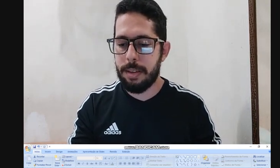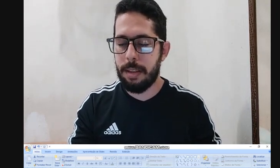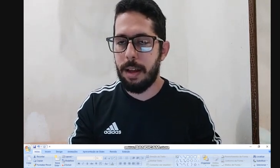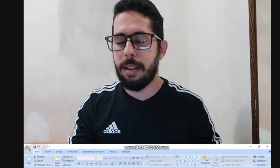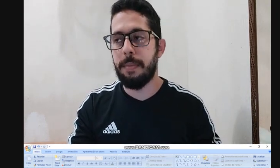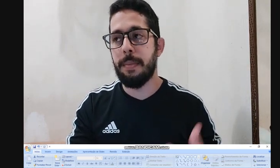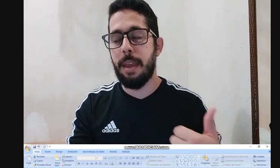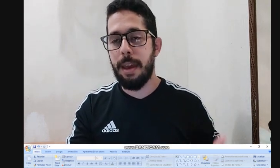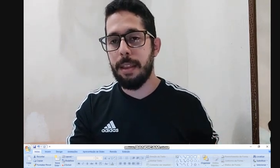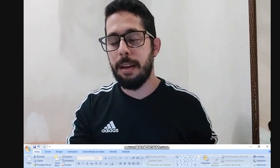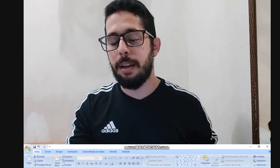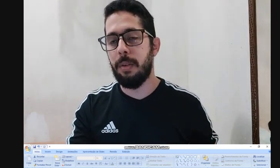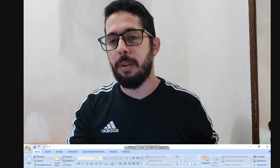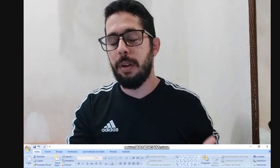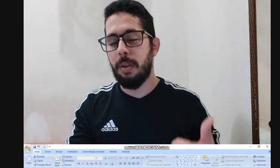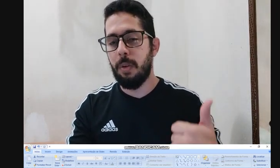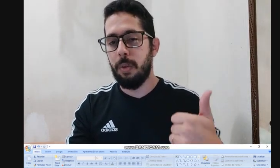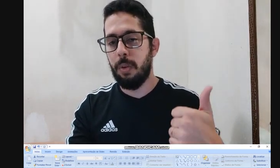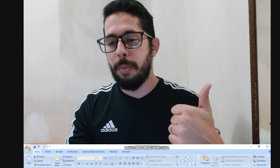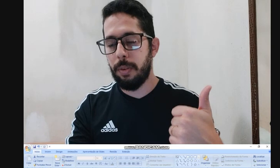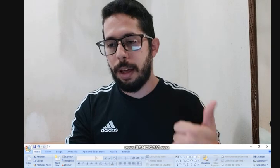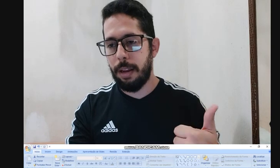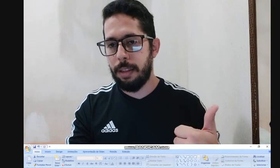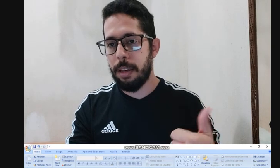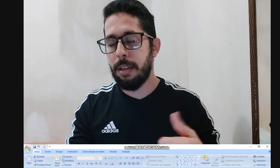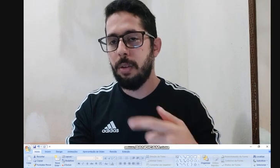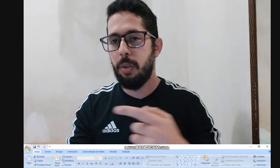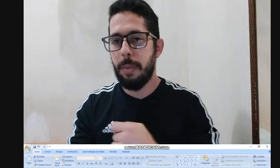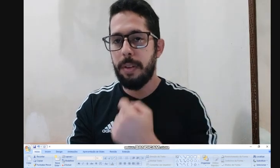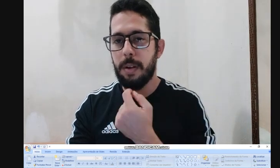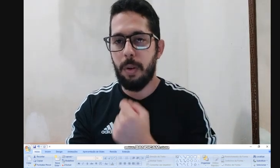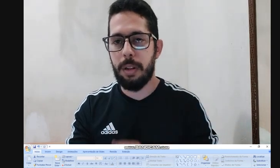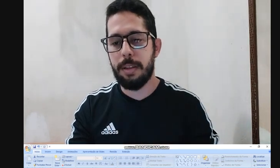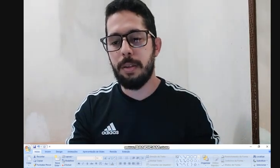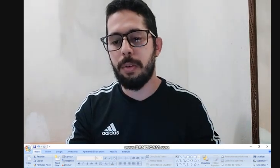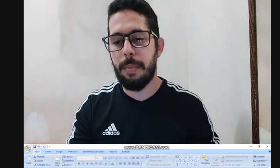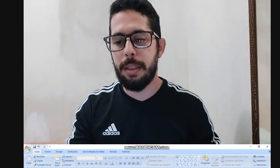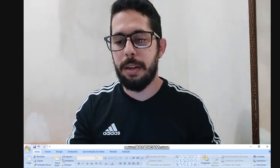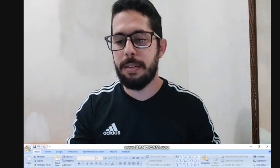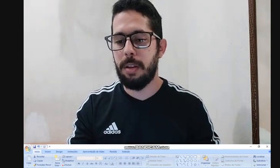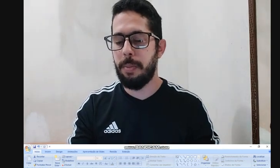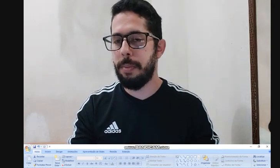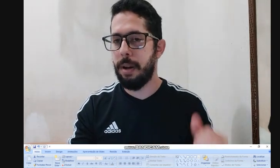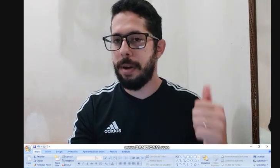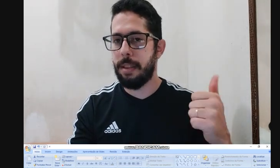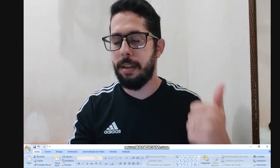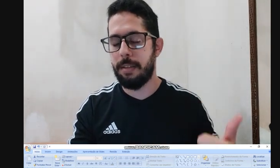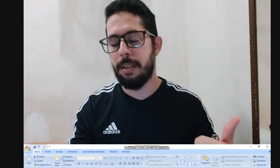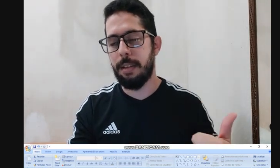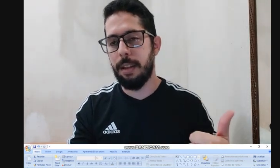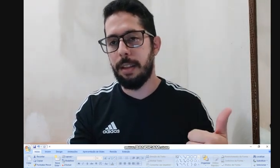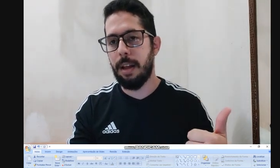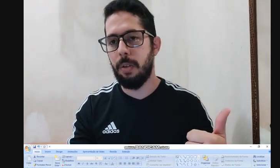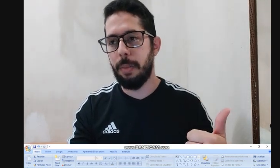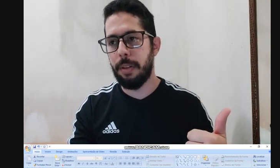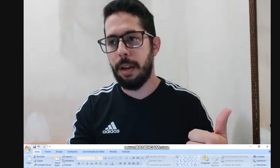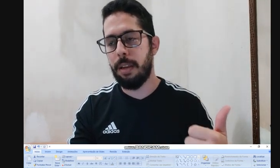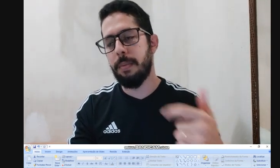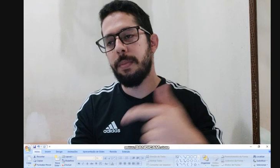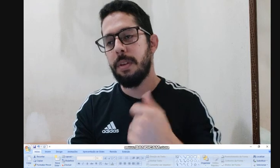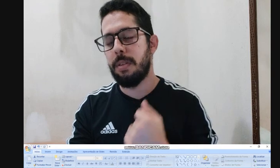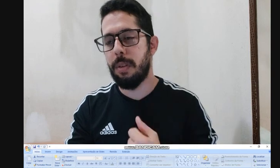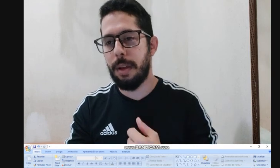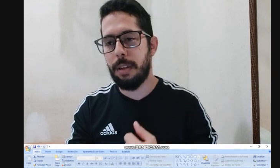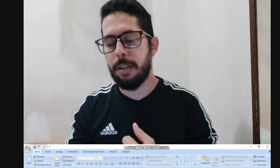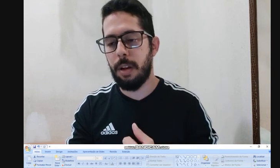vai ser dada herdando o número da linha e o número da coluna da segunda matriz. Então, primeira matriz dá o número da